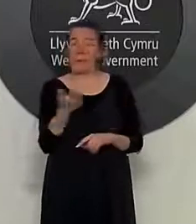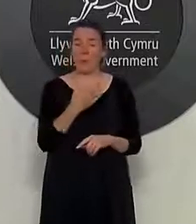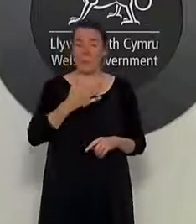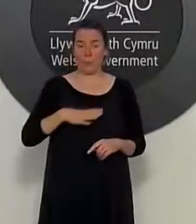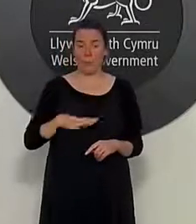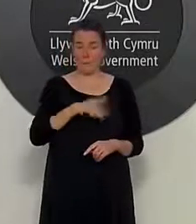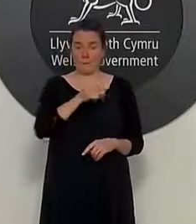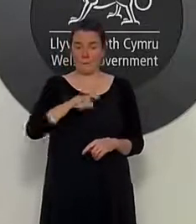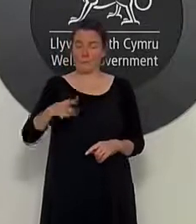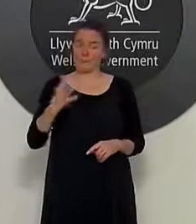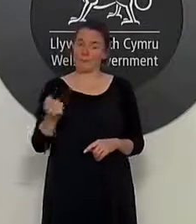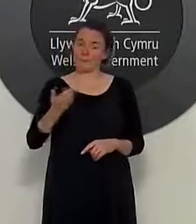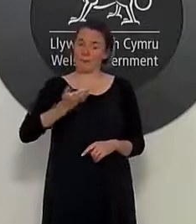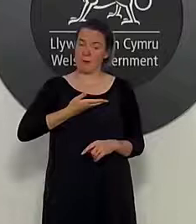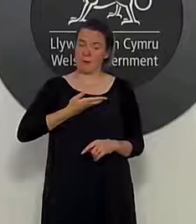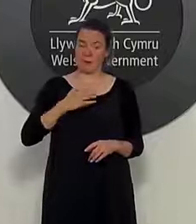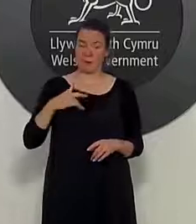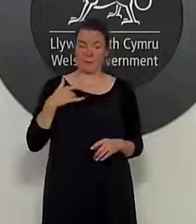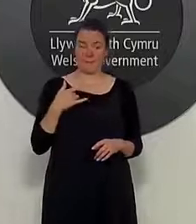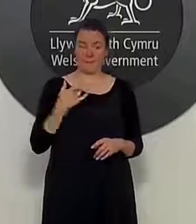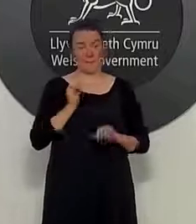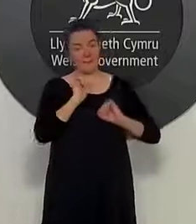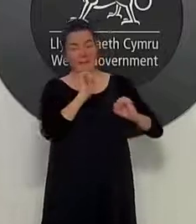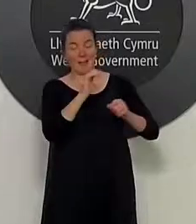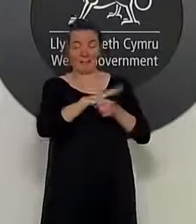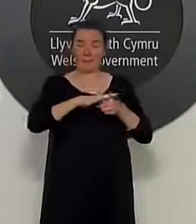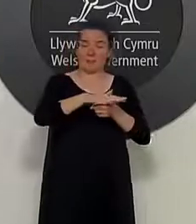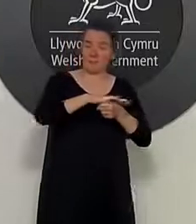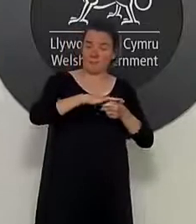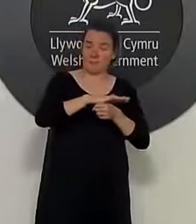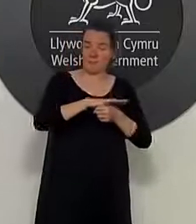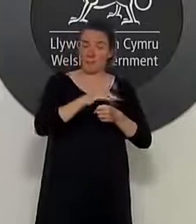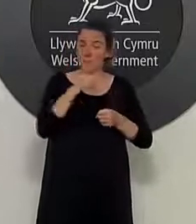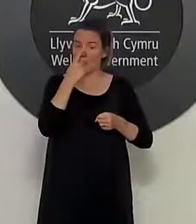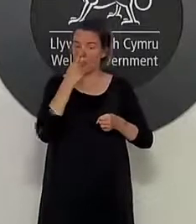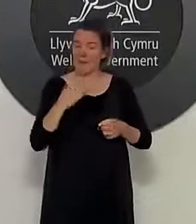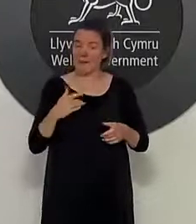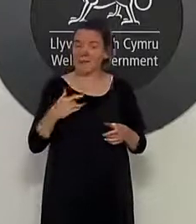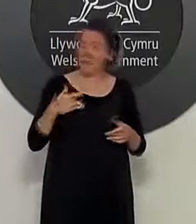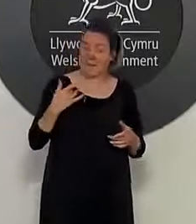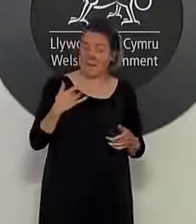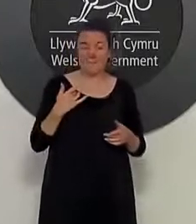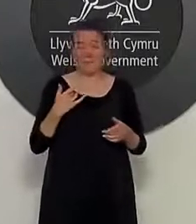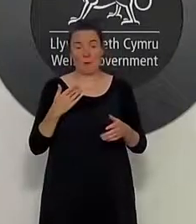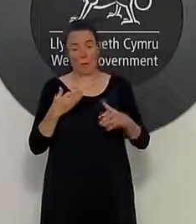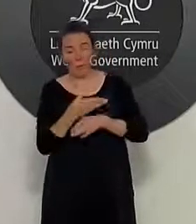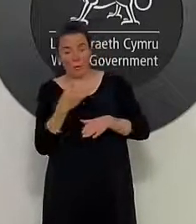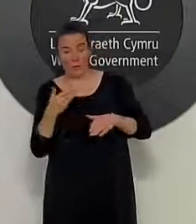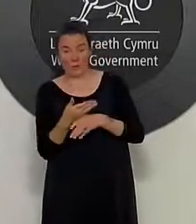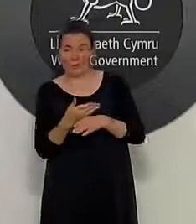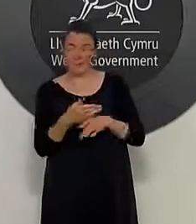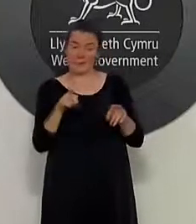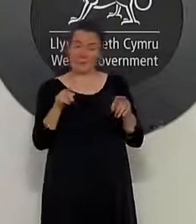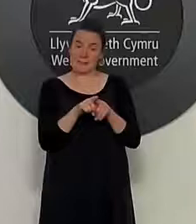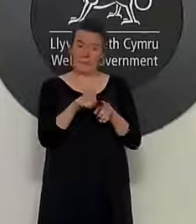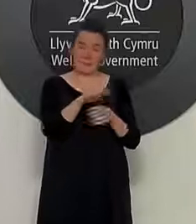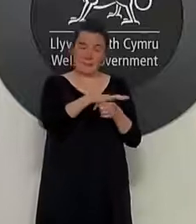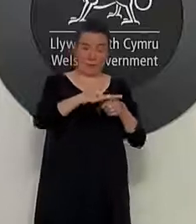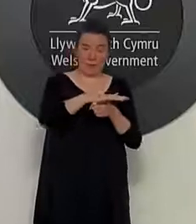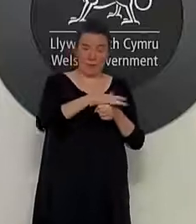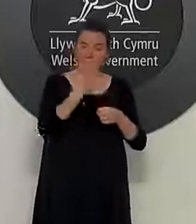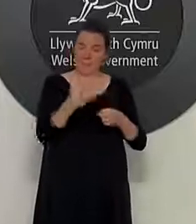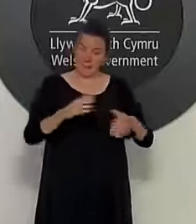y gallu I fyw a gweithio yn y cymunedau lle cawsant eu magu. As